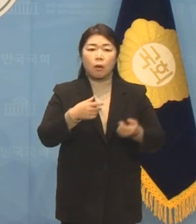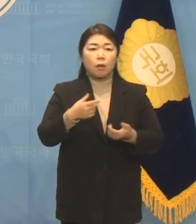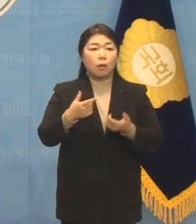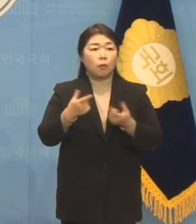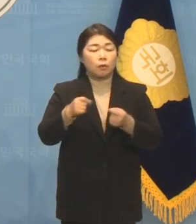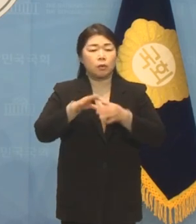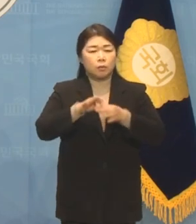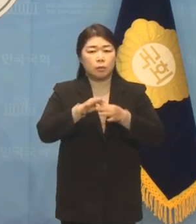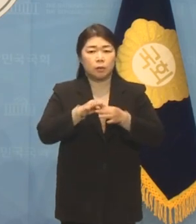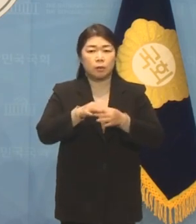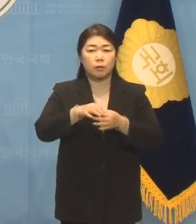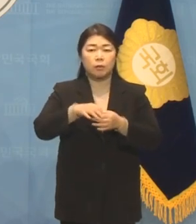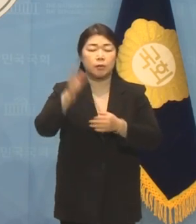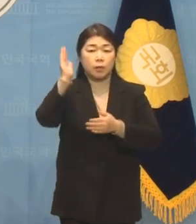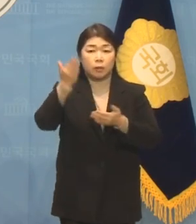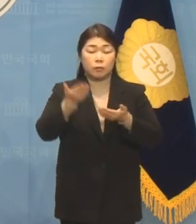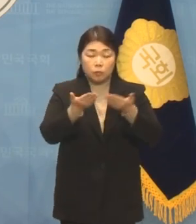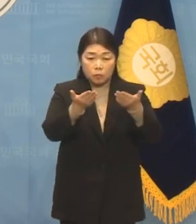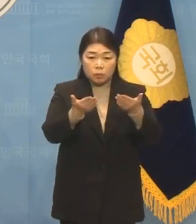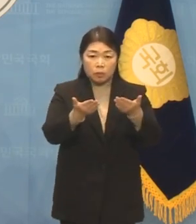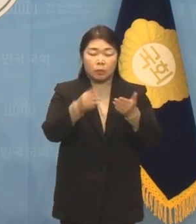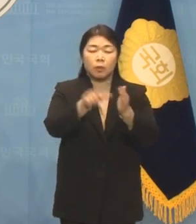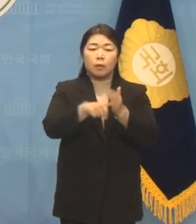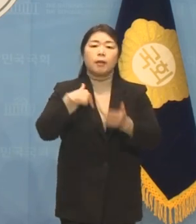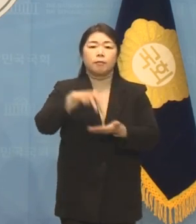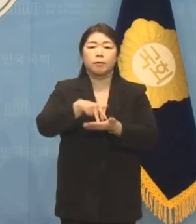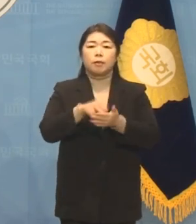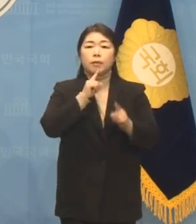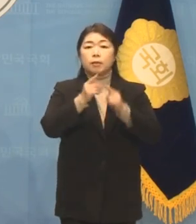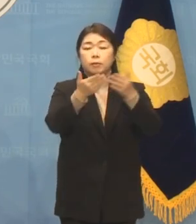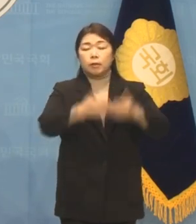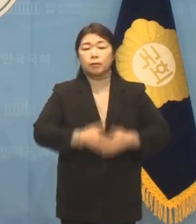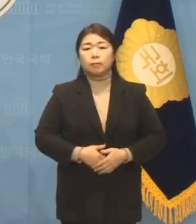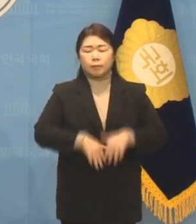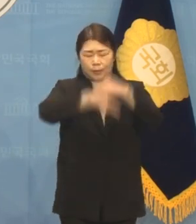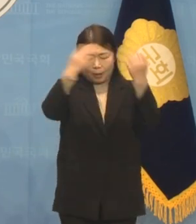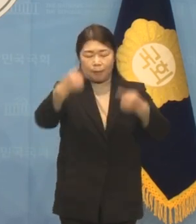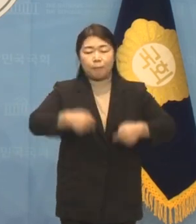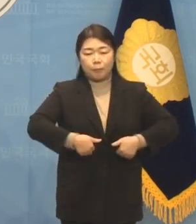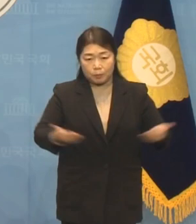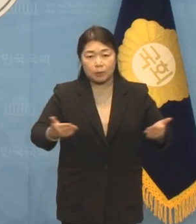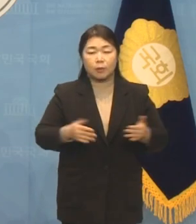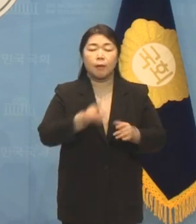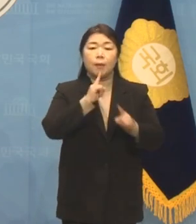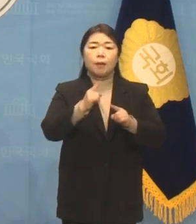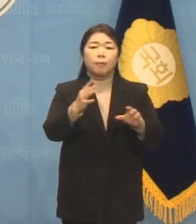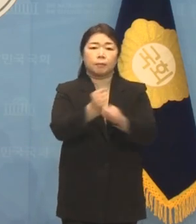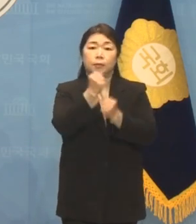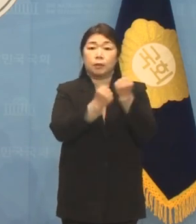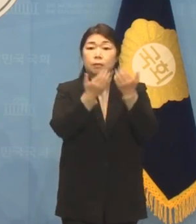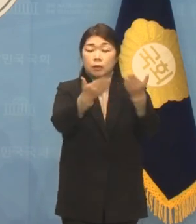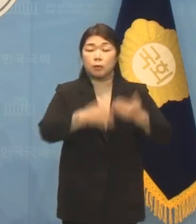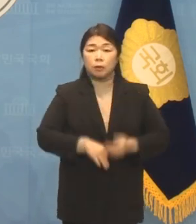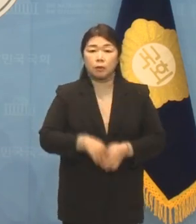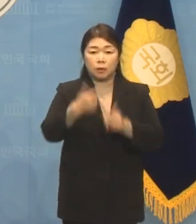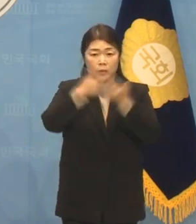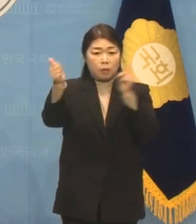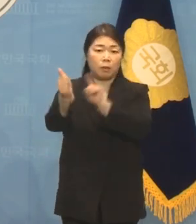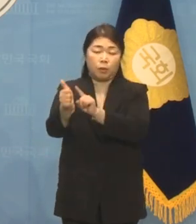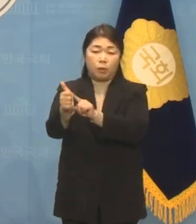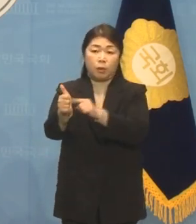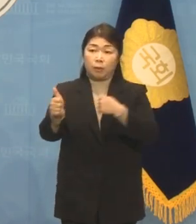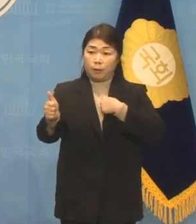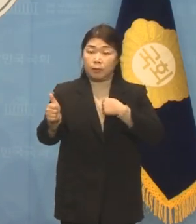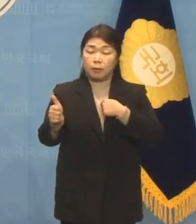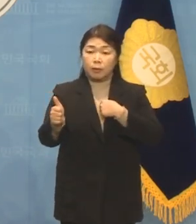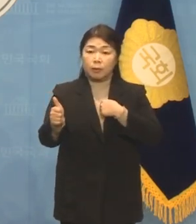대해 입장을 말씀드리고자 합니다. 거두절미하고 말씀드리겠습니다. 이재명 대표께서